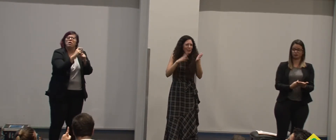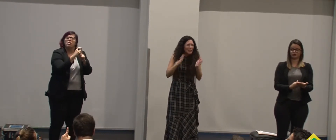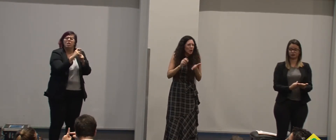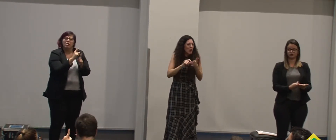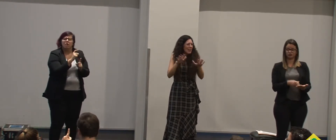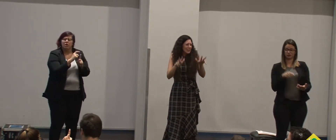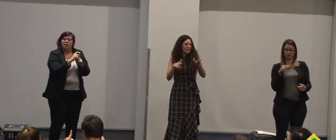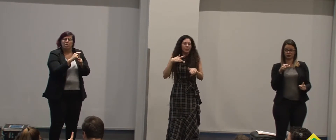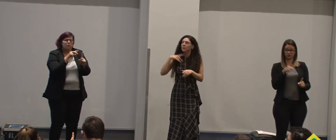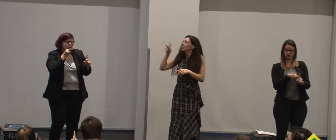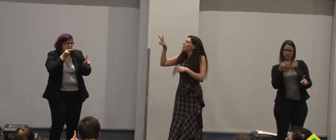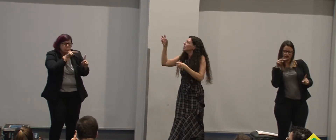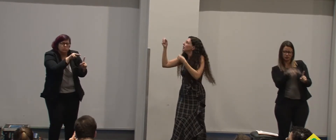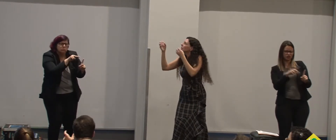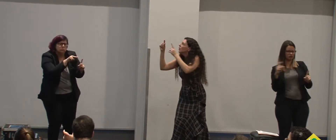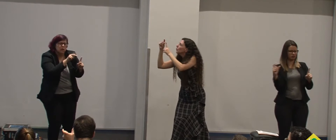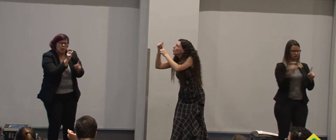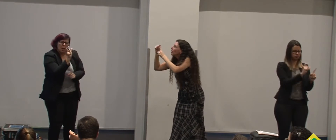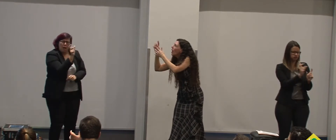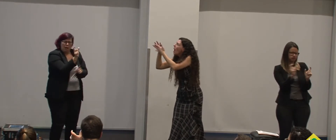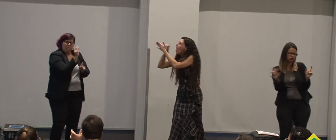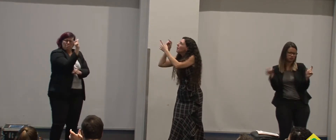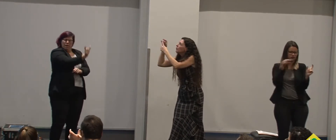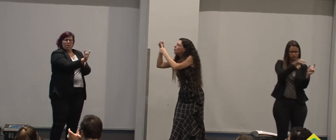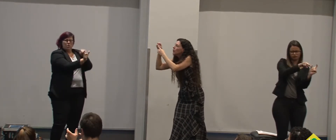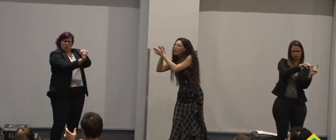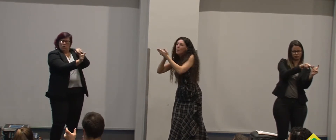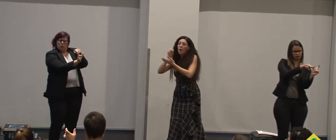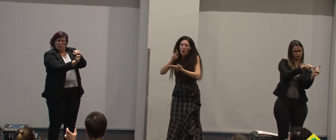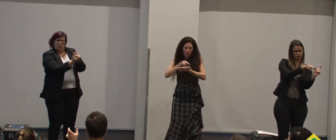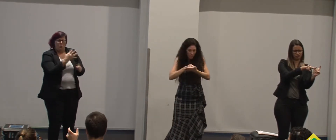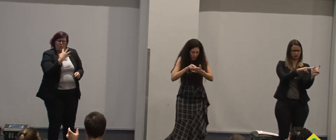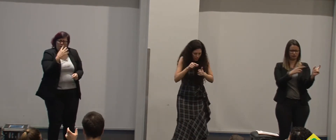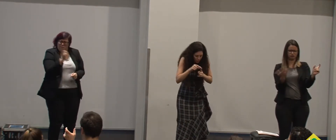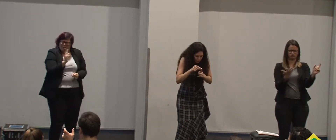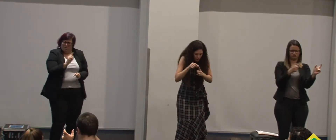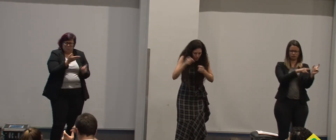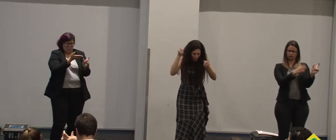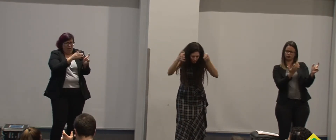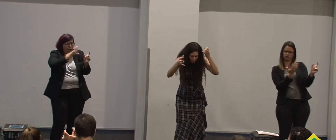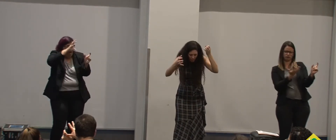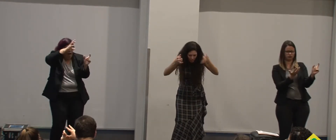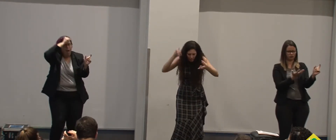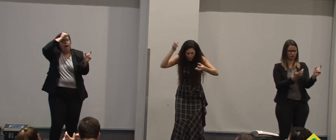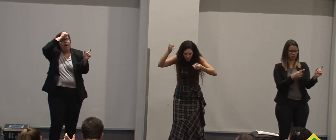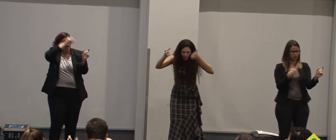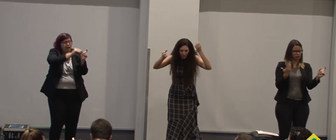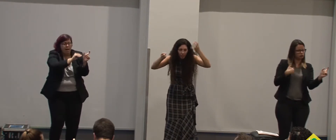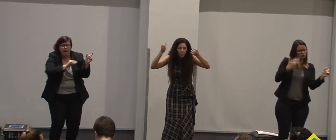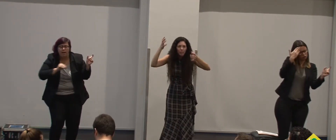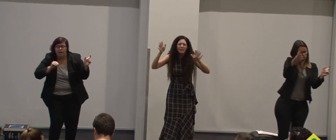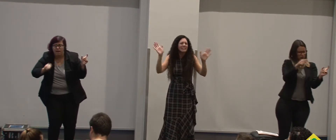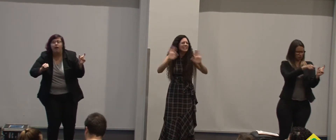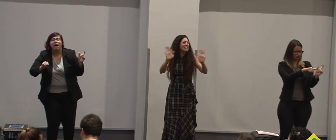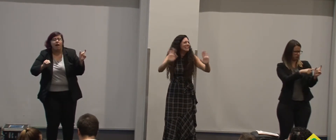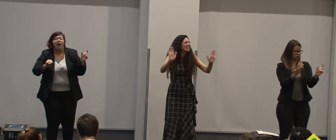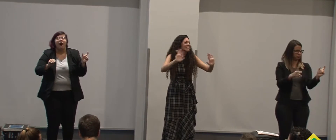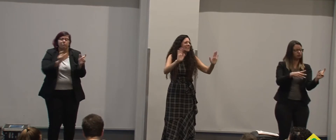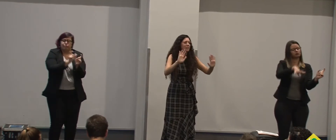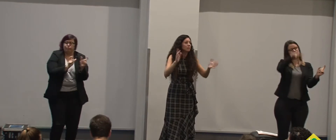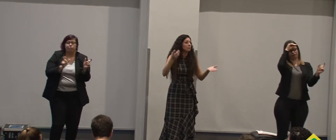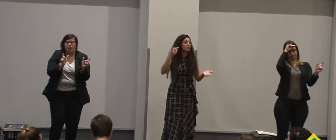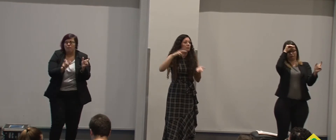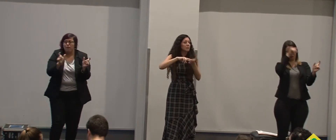cada palavra, de uma história nova. Então, eles vão vendo cada uma das palavras e vão sinalizando uma por